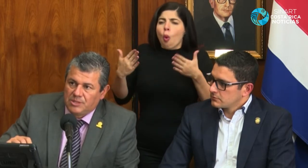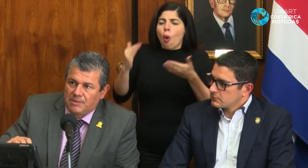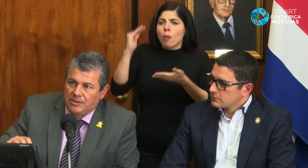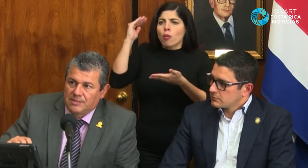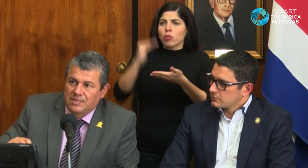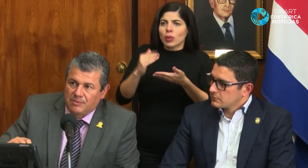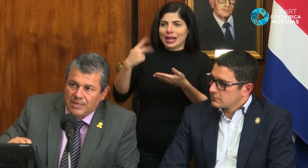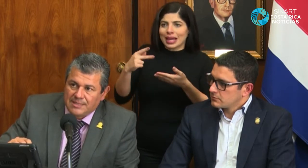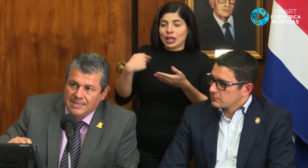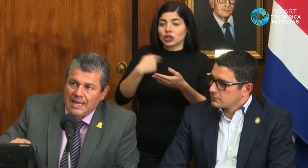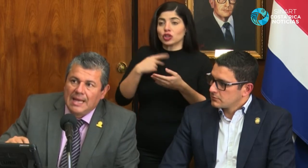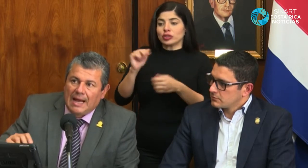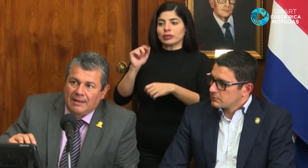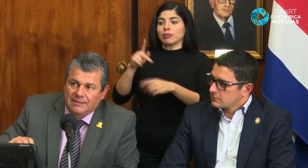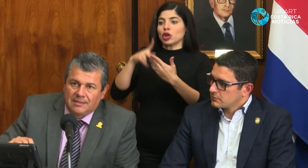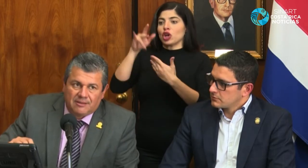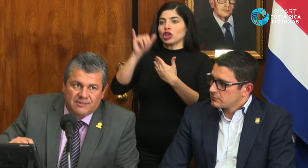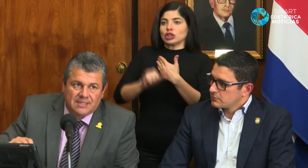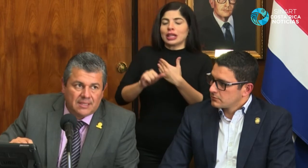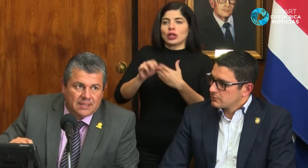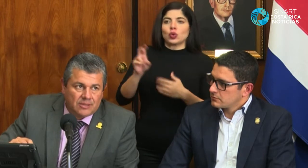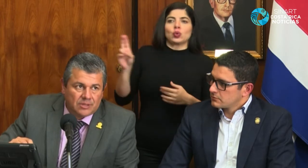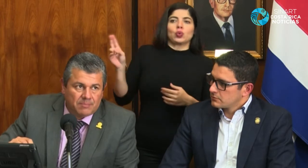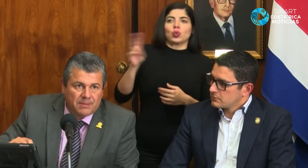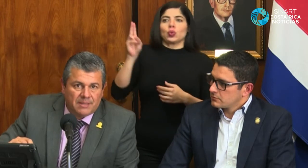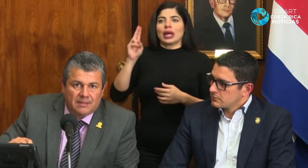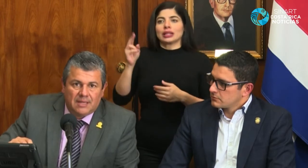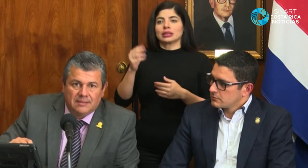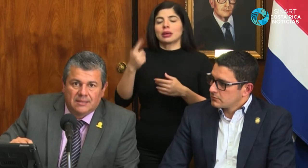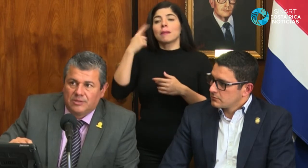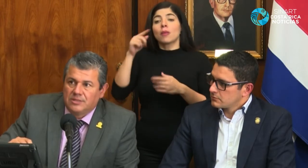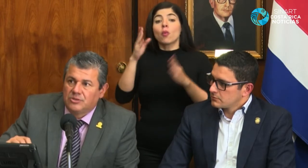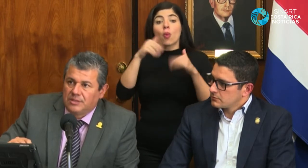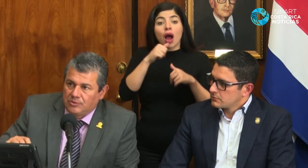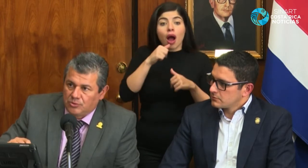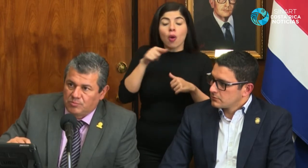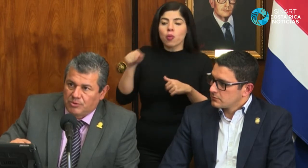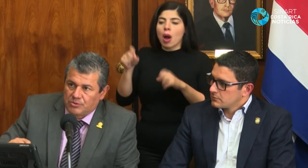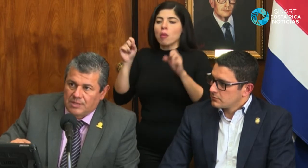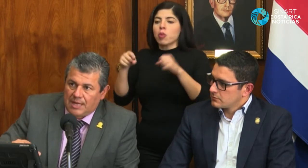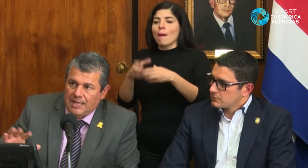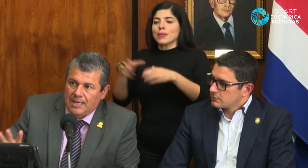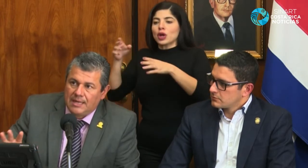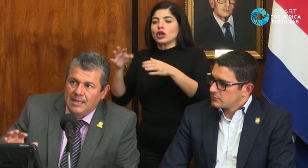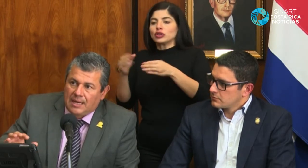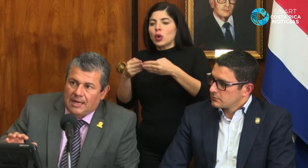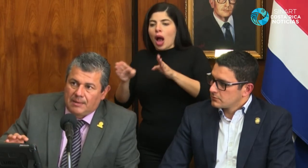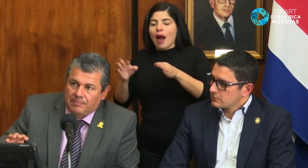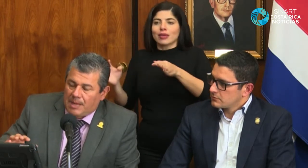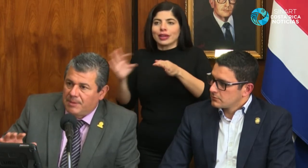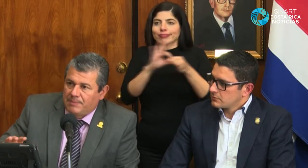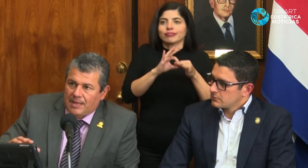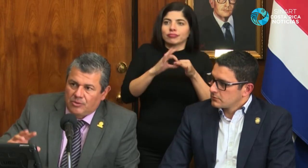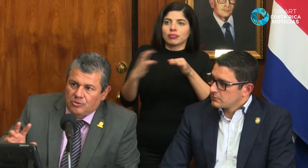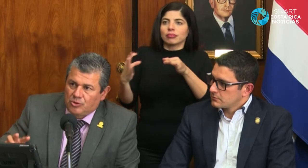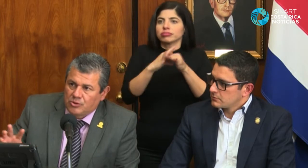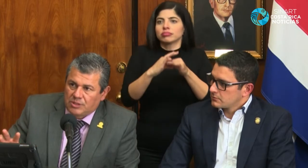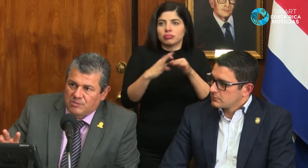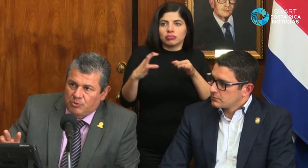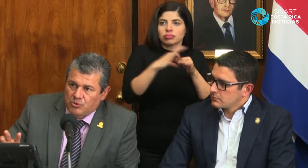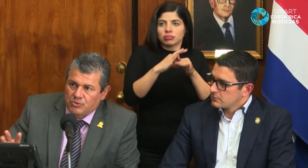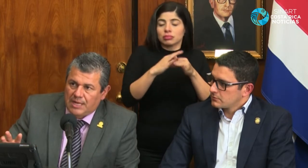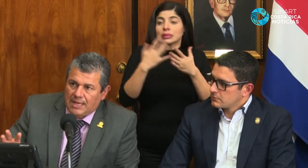hemos llamado de extrema urgencia ante el déficit hídrico, que permiten la interconexión de algunos pozos. AIA ha preparado